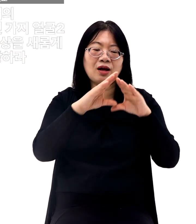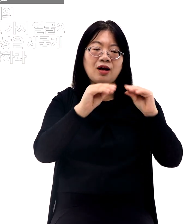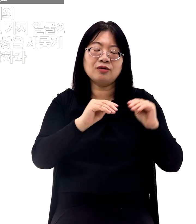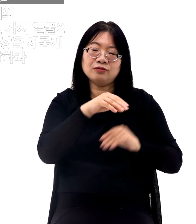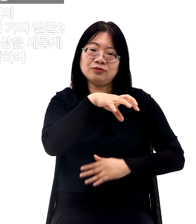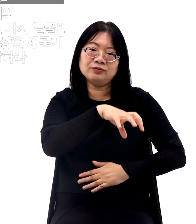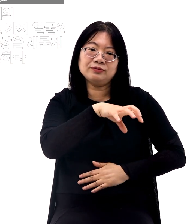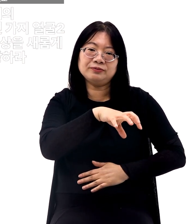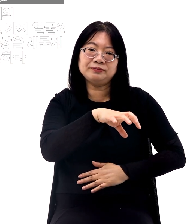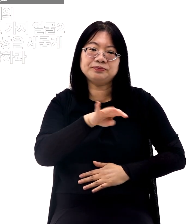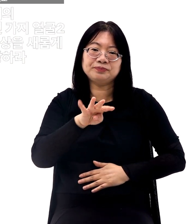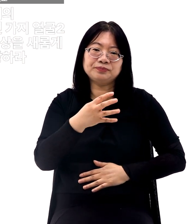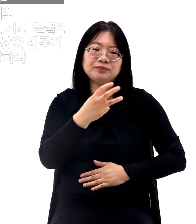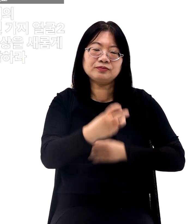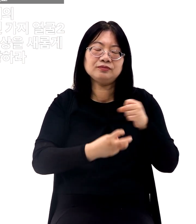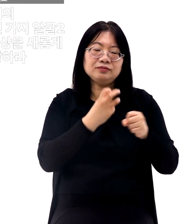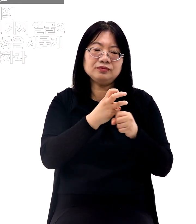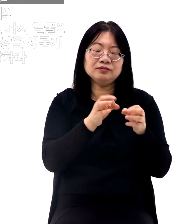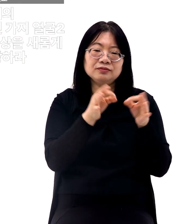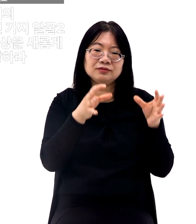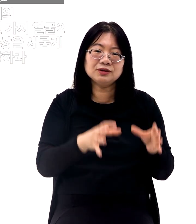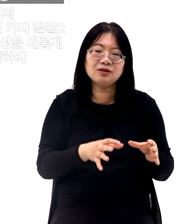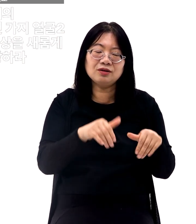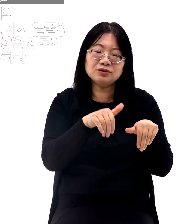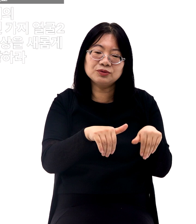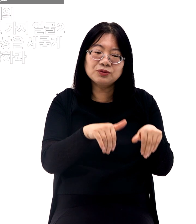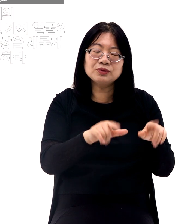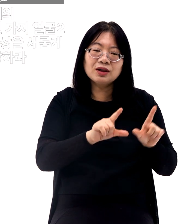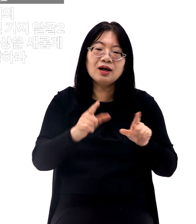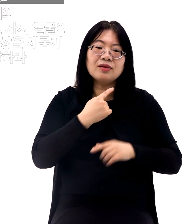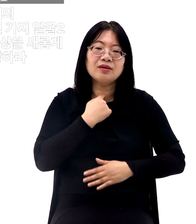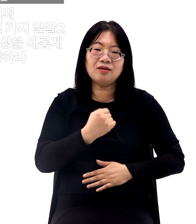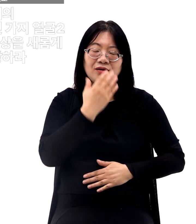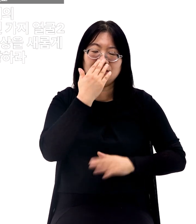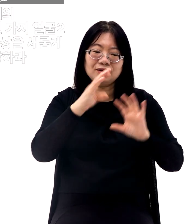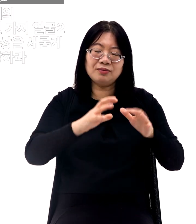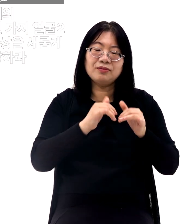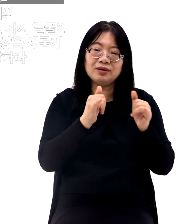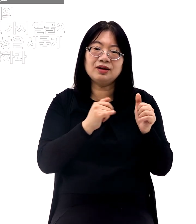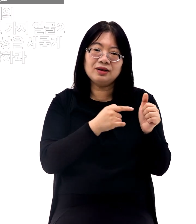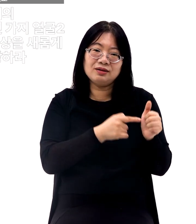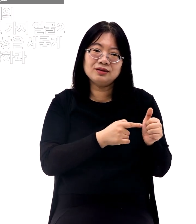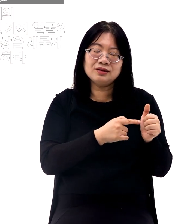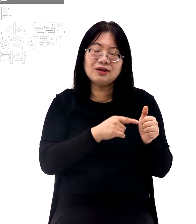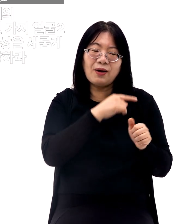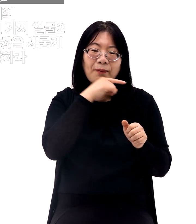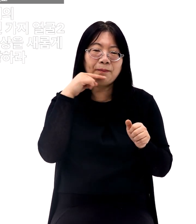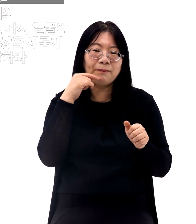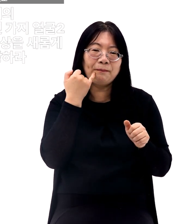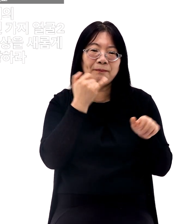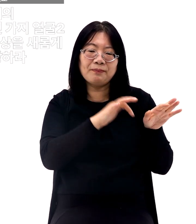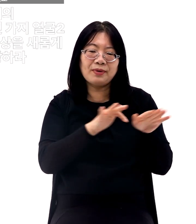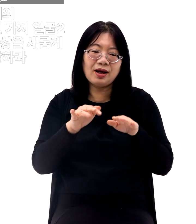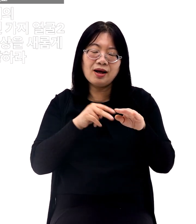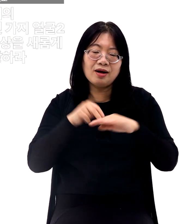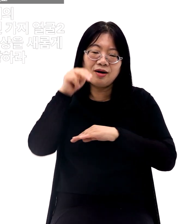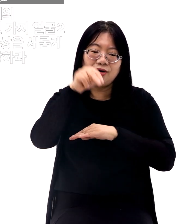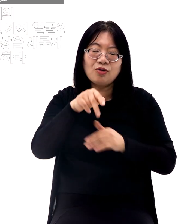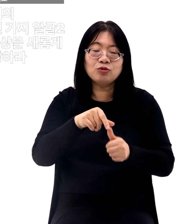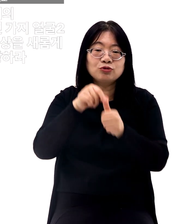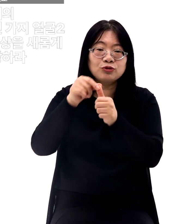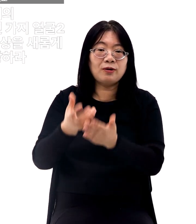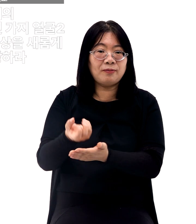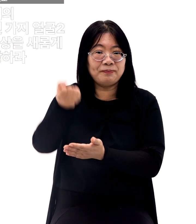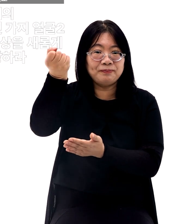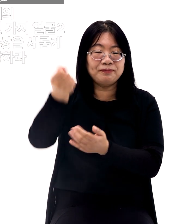애굽에서 430년 동안 종살이하던 이스라엘 백성들이 홍해를 건너 구원을